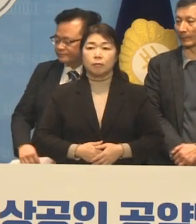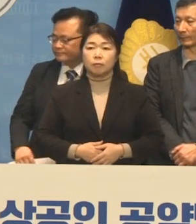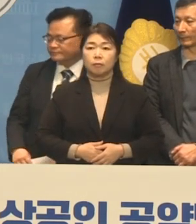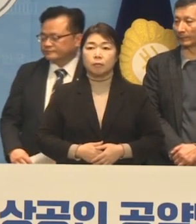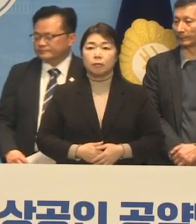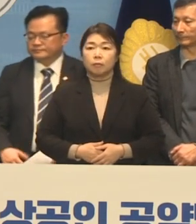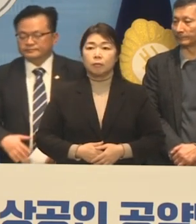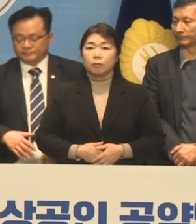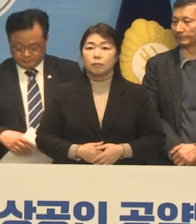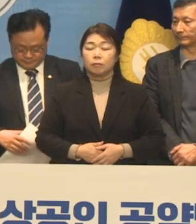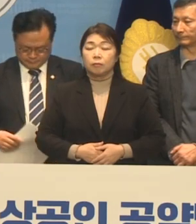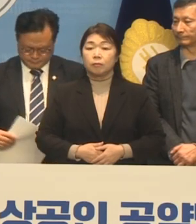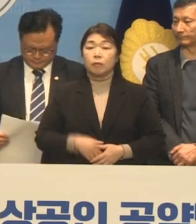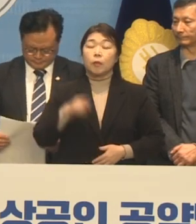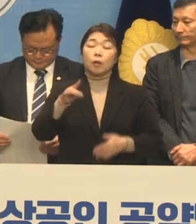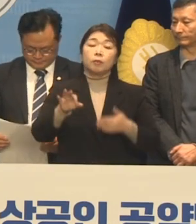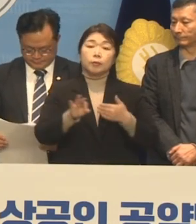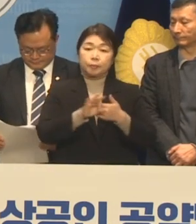네, 그러면